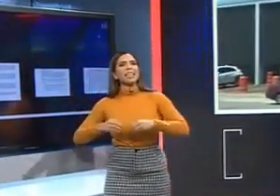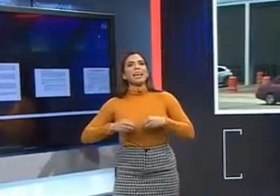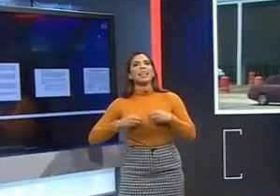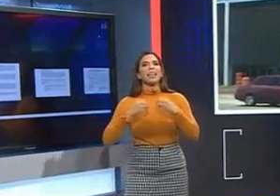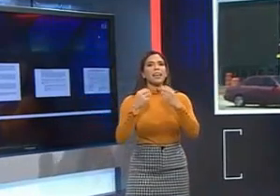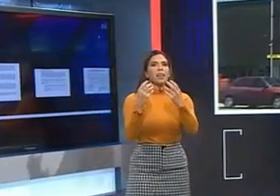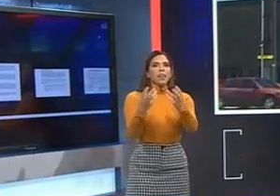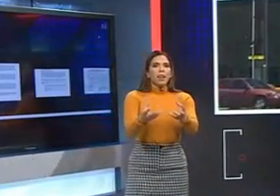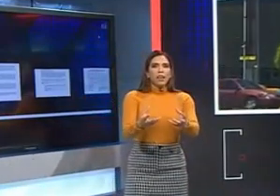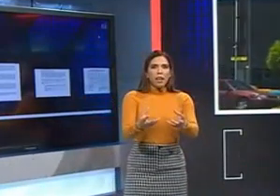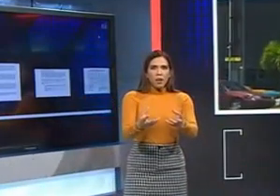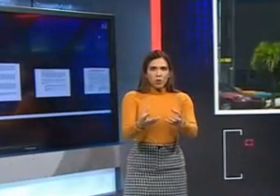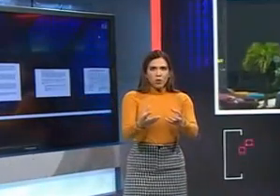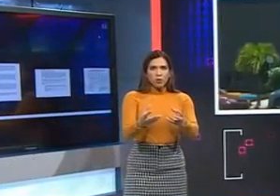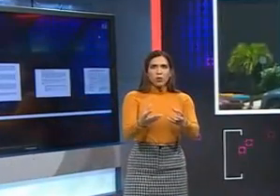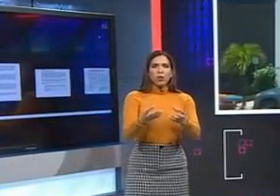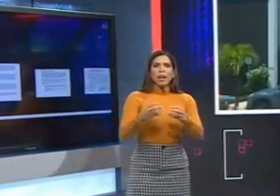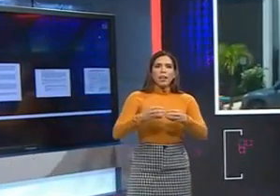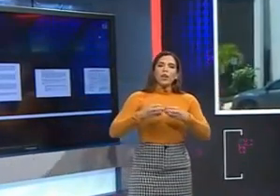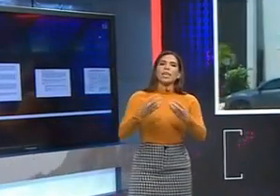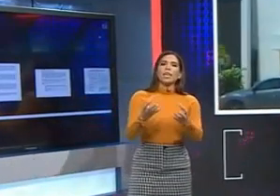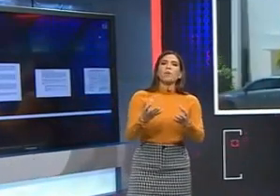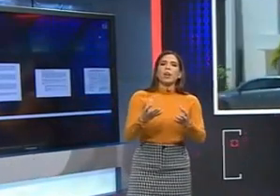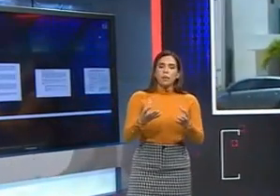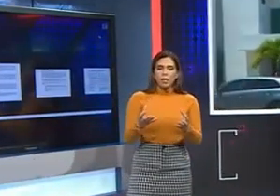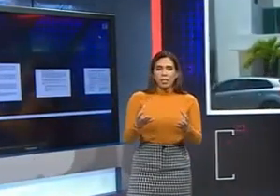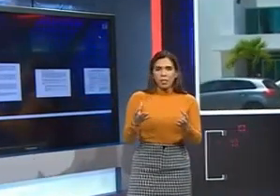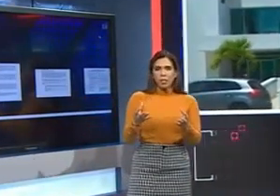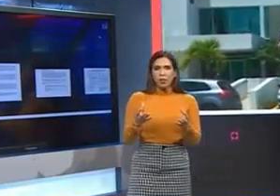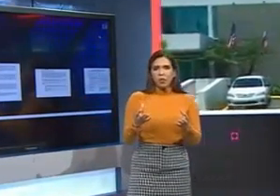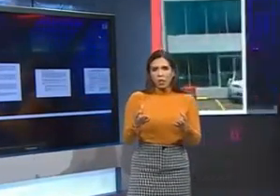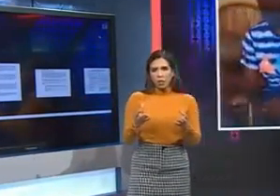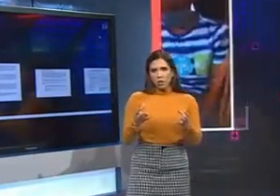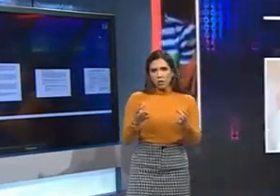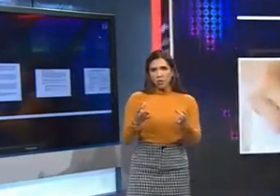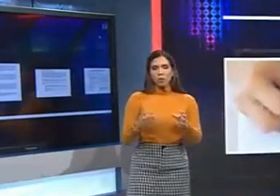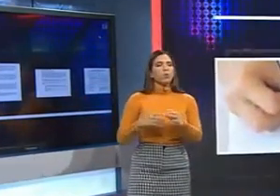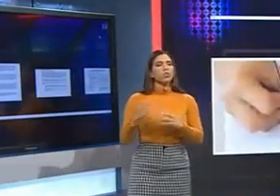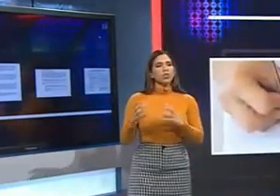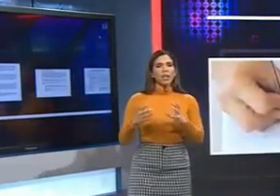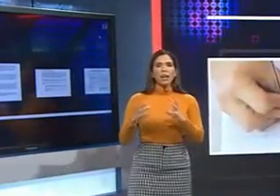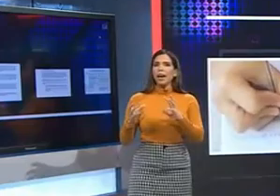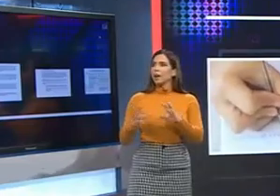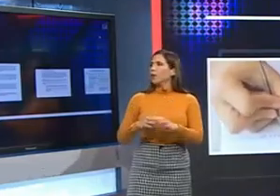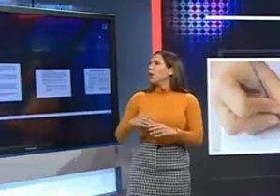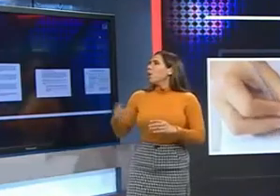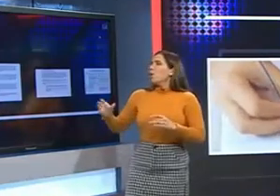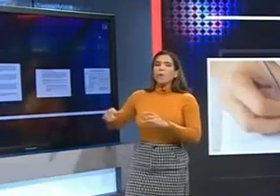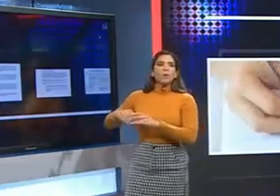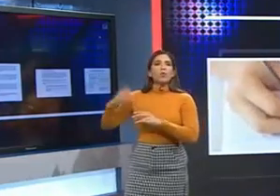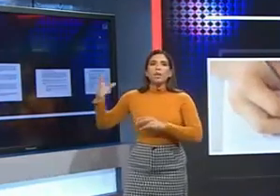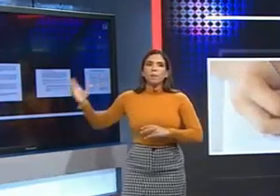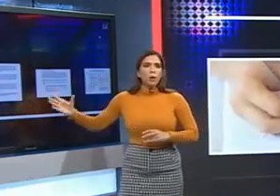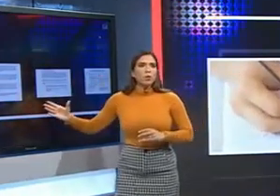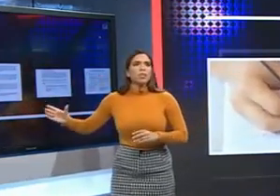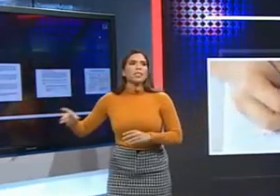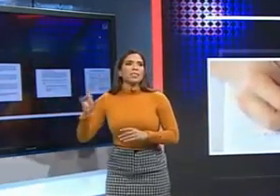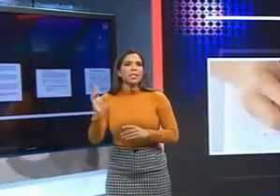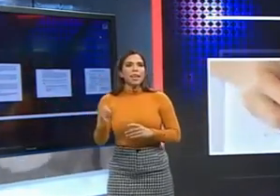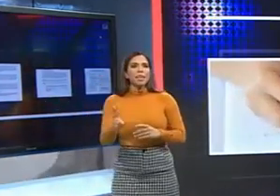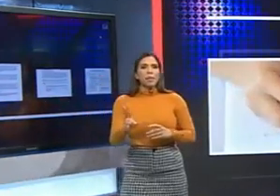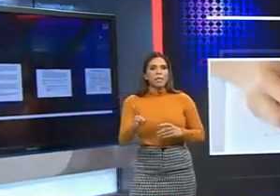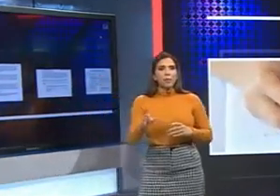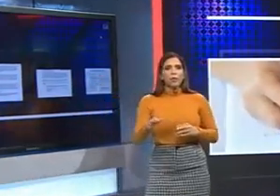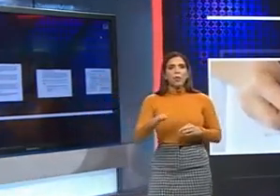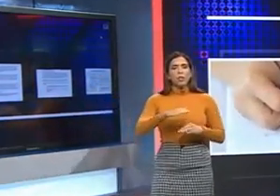que alquilarle los equipos al Departamento de Educación. Muchos se quejaron, hubo muchas preguntas,